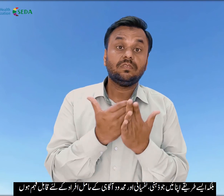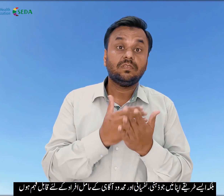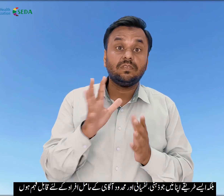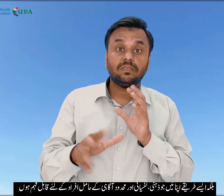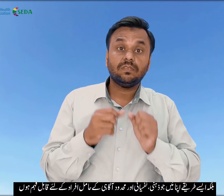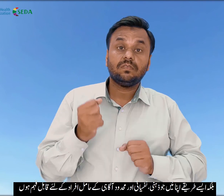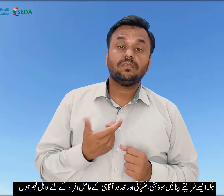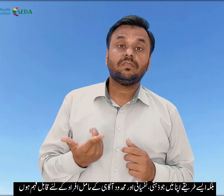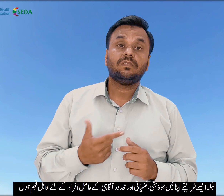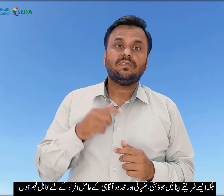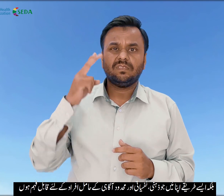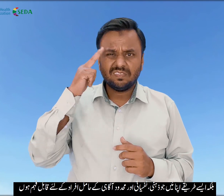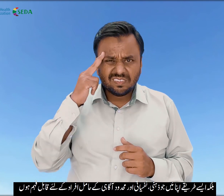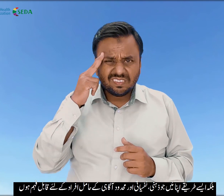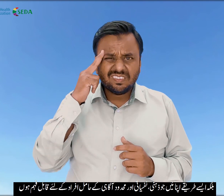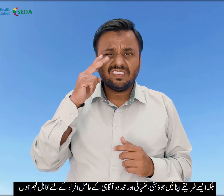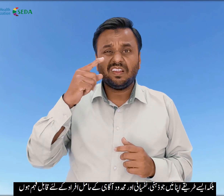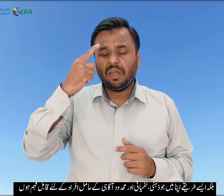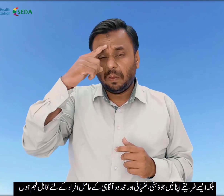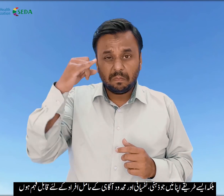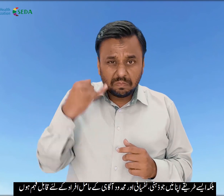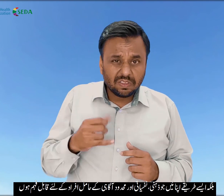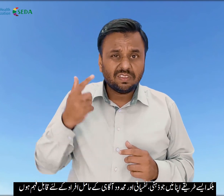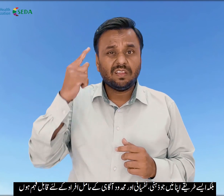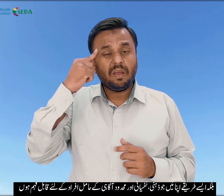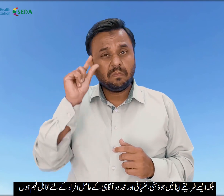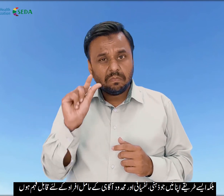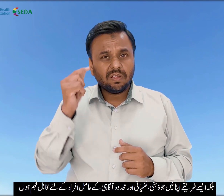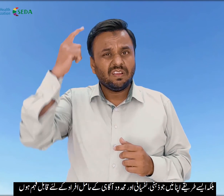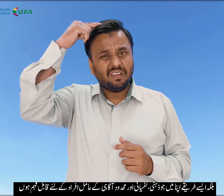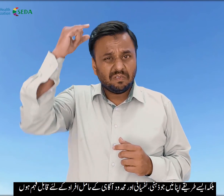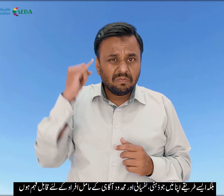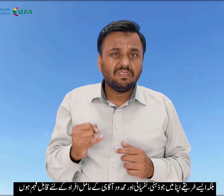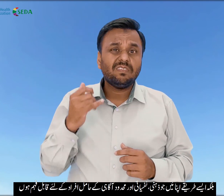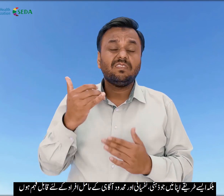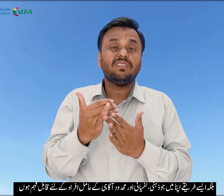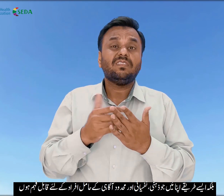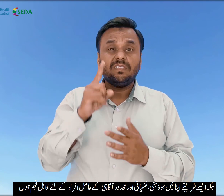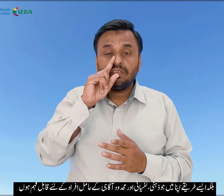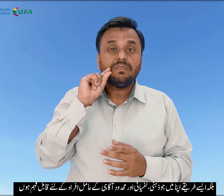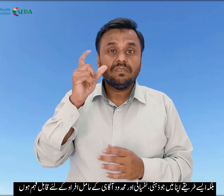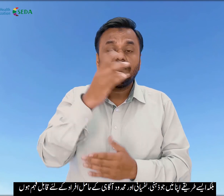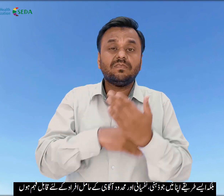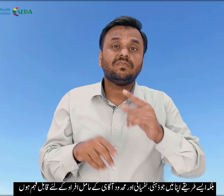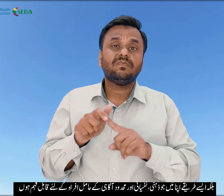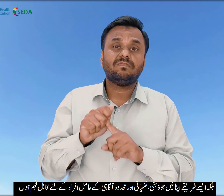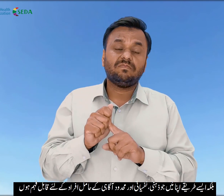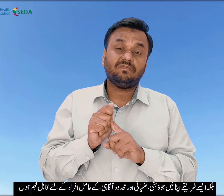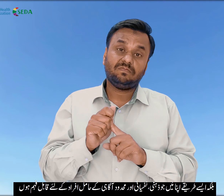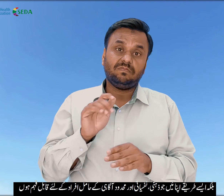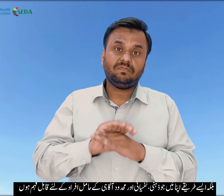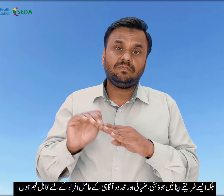طریقے اپنائیں جو ذہنی، نفسیاتی اور محدود آگاہی کے حامل افراد کے لیے قابل فہم